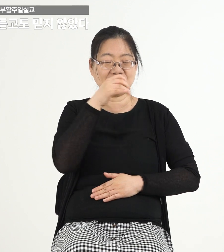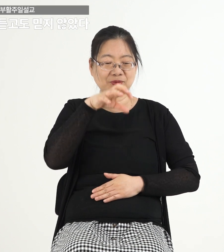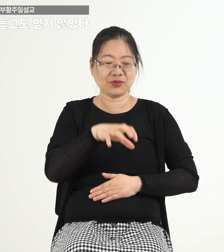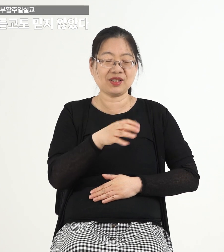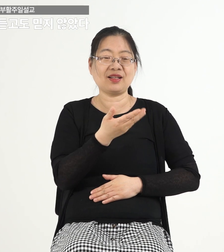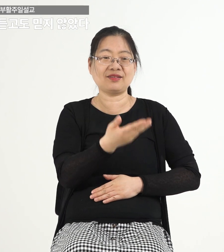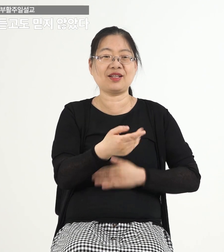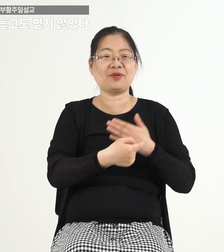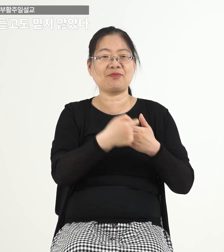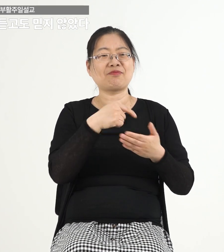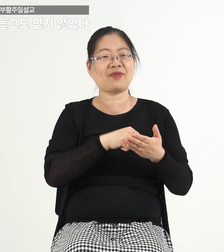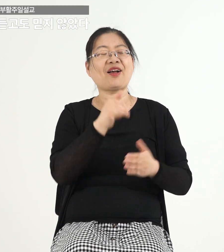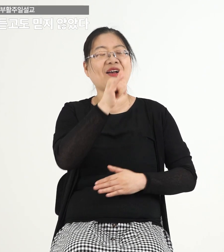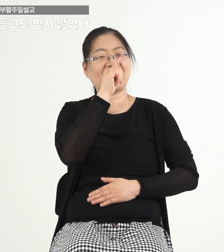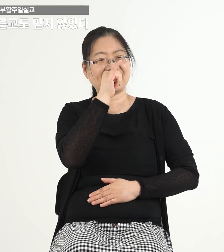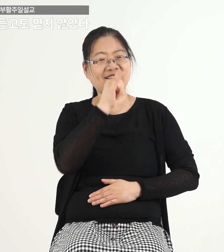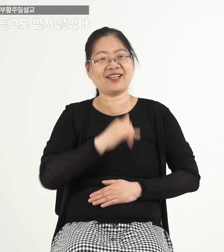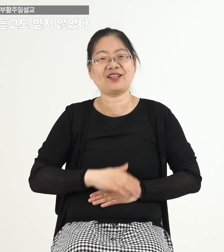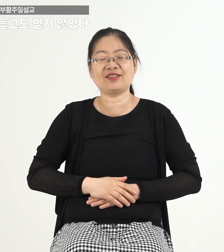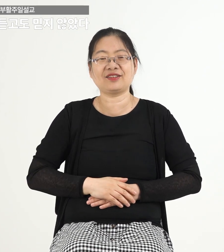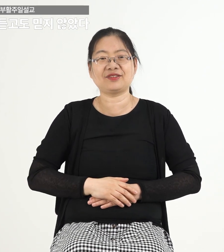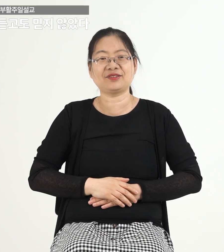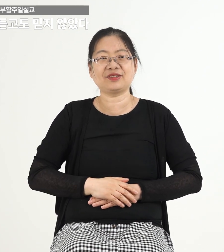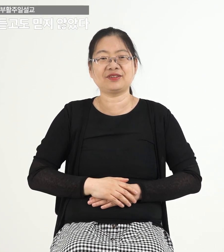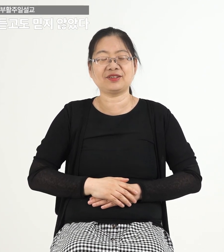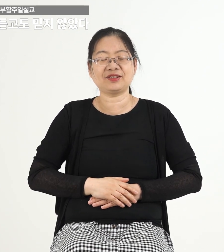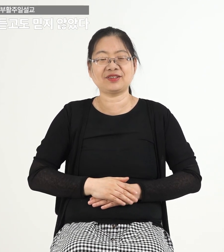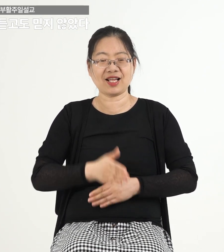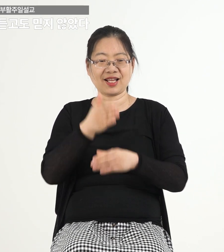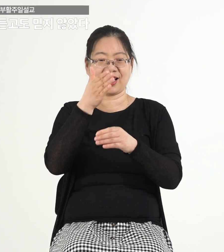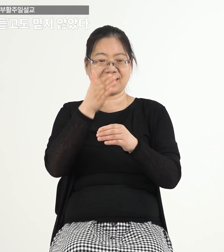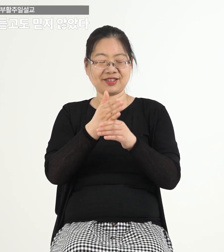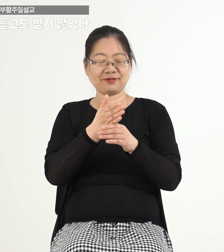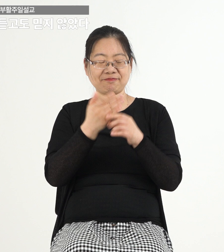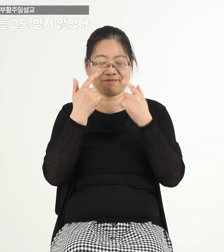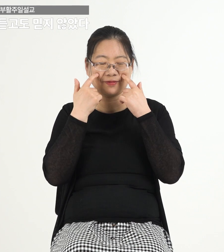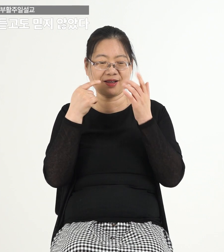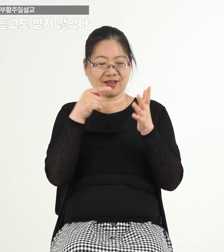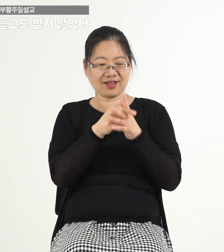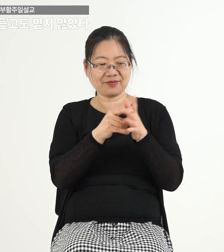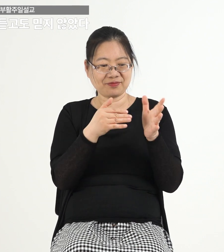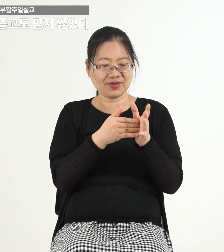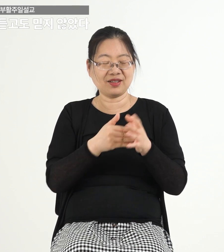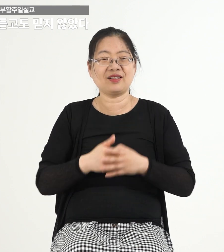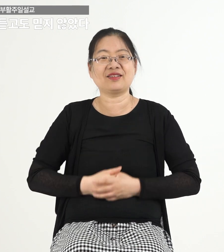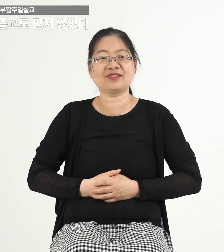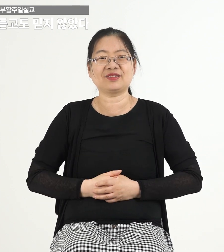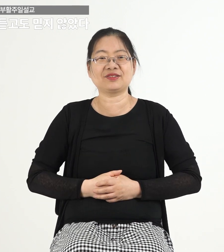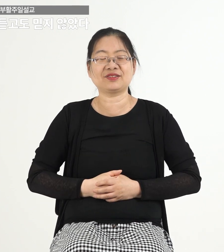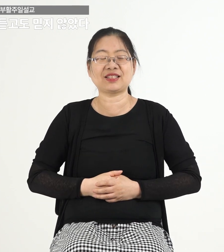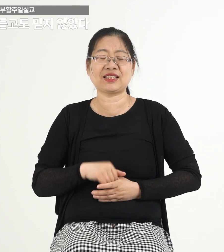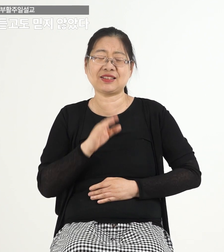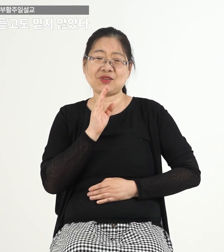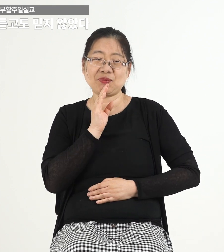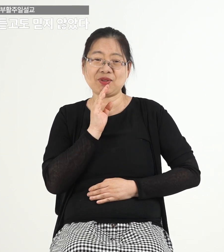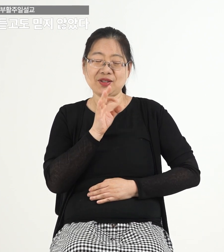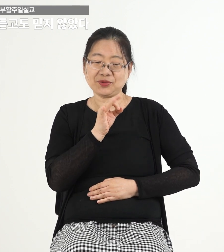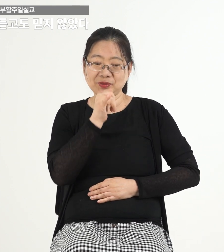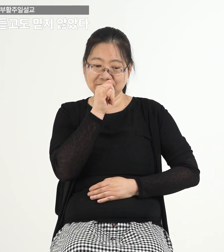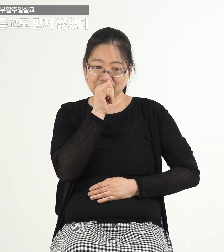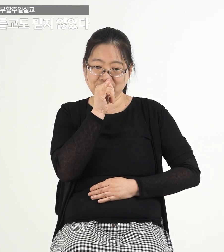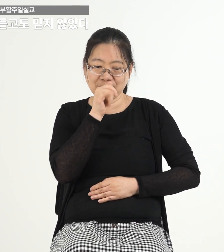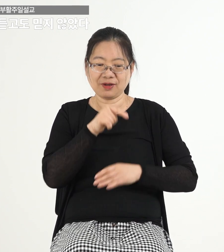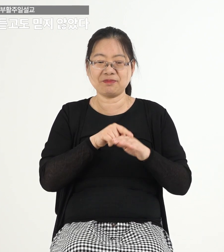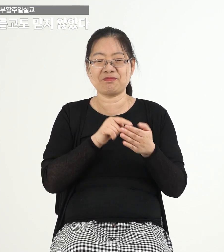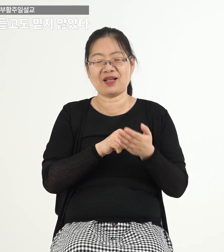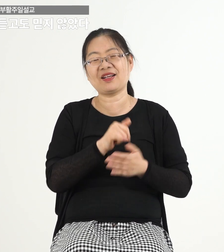네 마음이 있느니라. 핵심을 찌르는 말입니다. 정말 물질이 있는 곳에